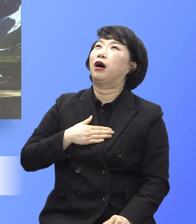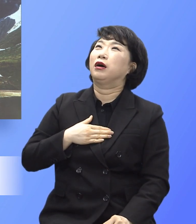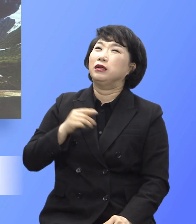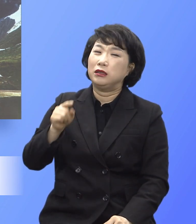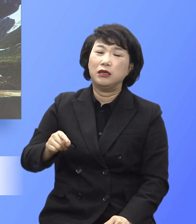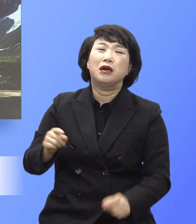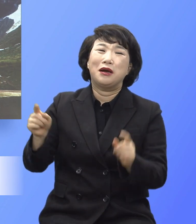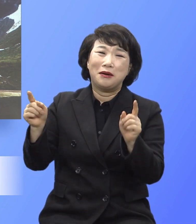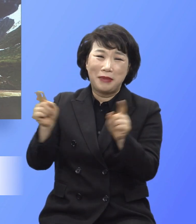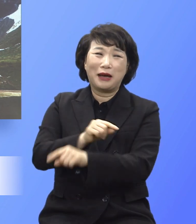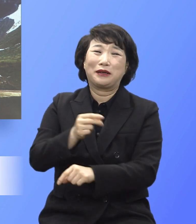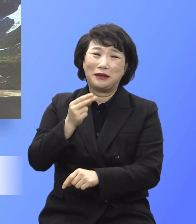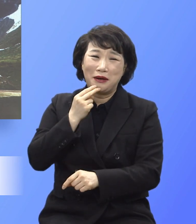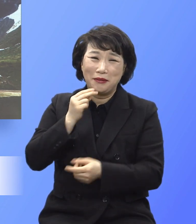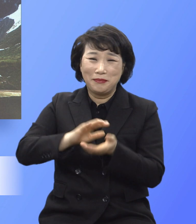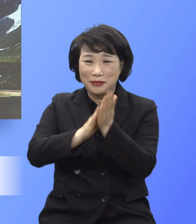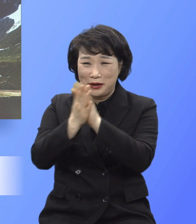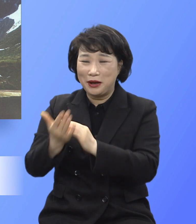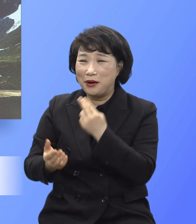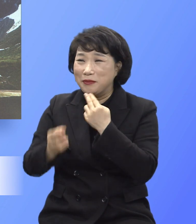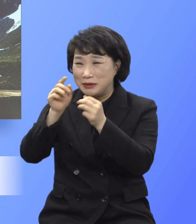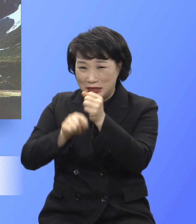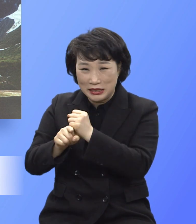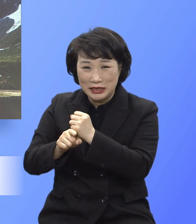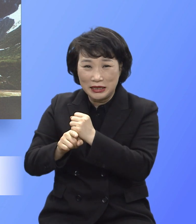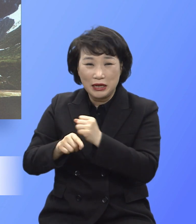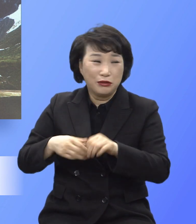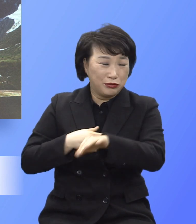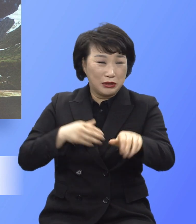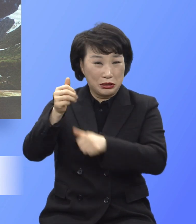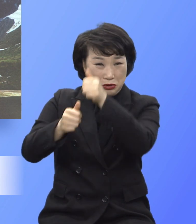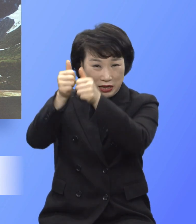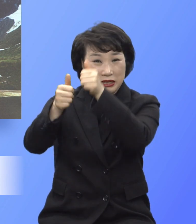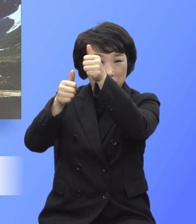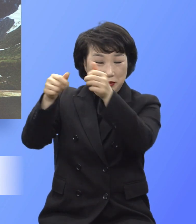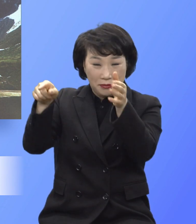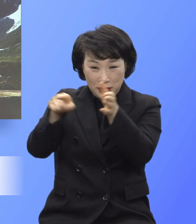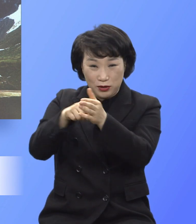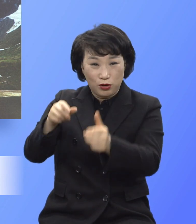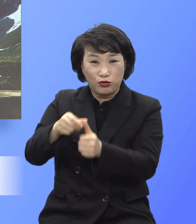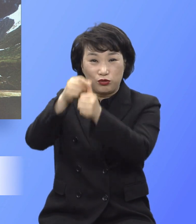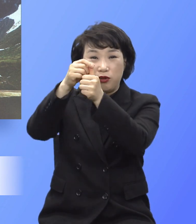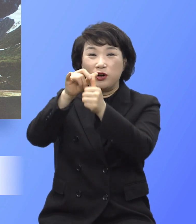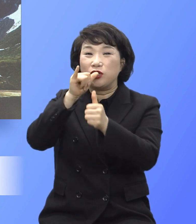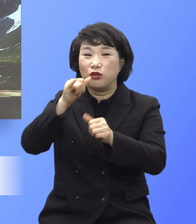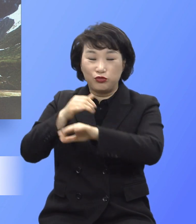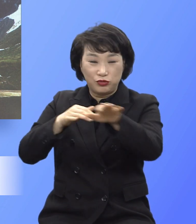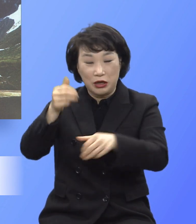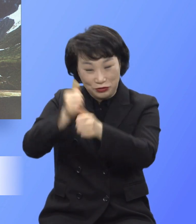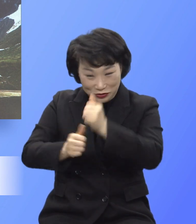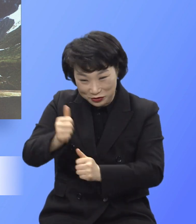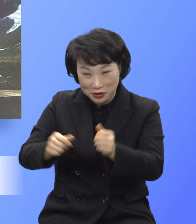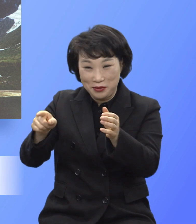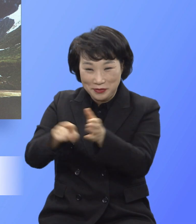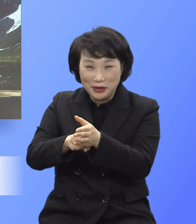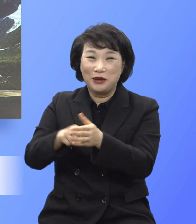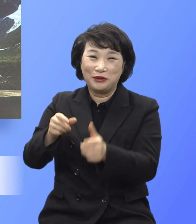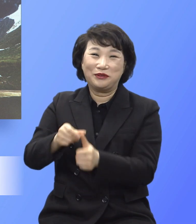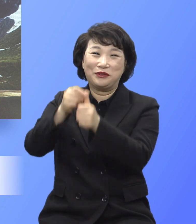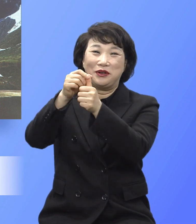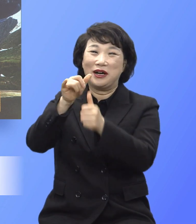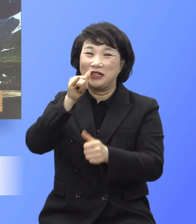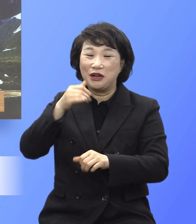변함없는 진리니 우리 조상이 믿고 구원받고 우리 후손들이 믿고